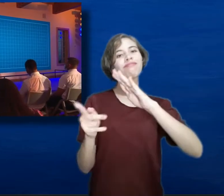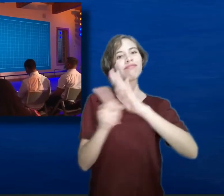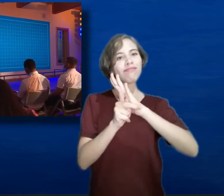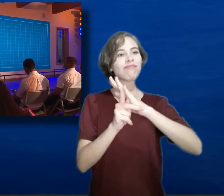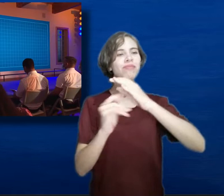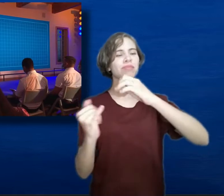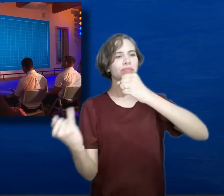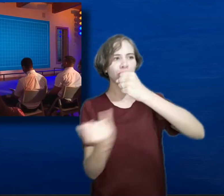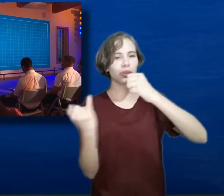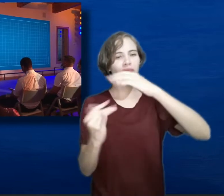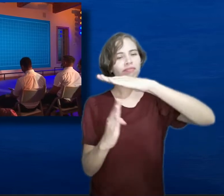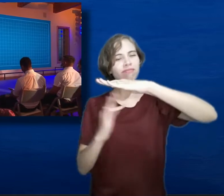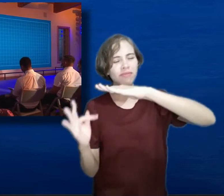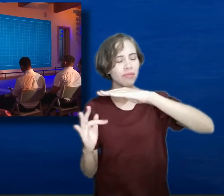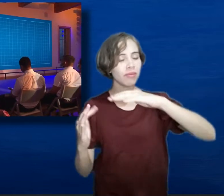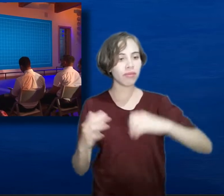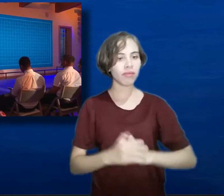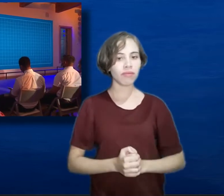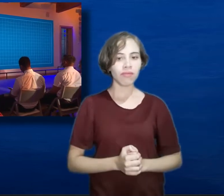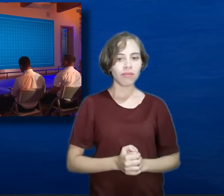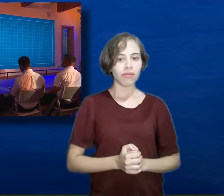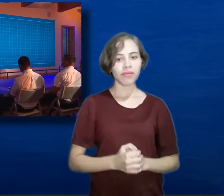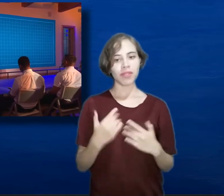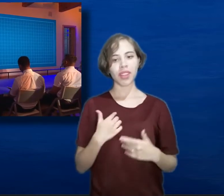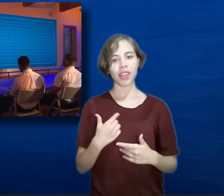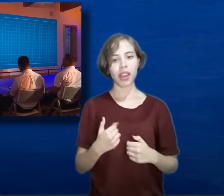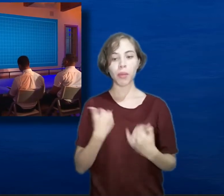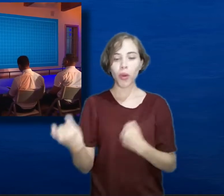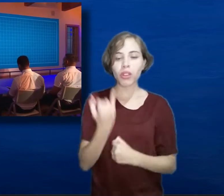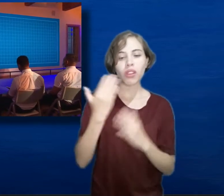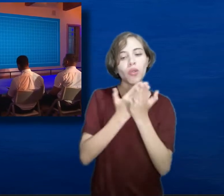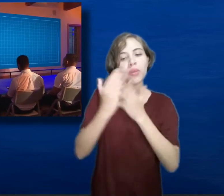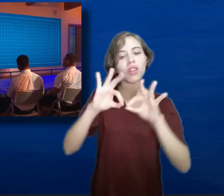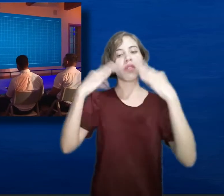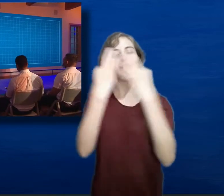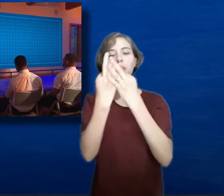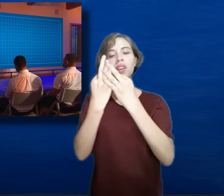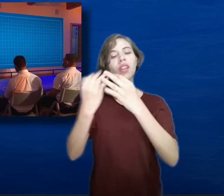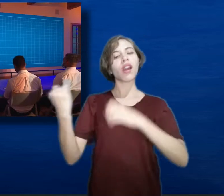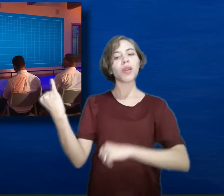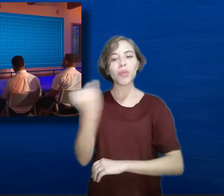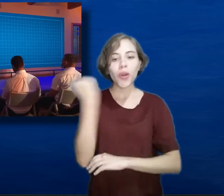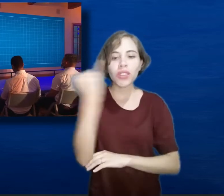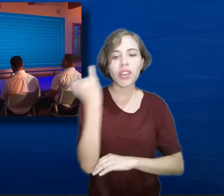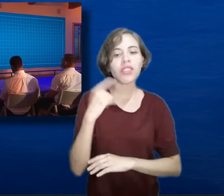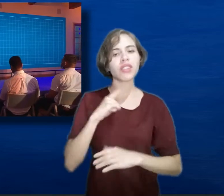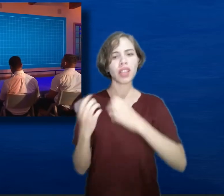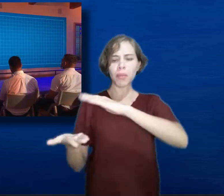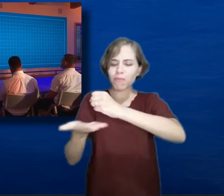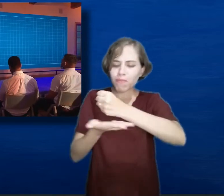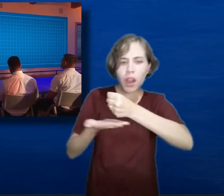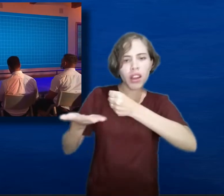Começamos com o lar e a família. Elementos essenciais na vida de todos nós. É importante que vocês não negligenciem sua